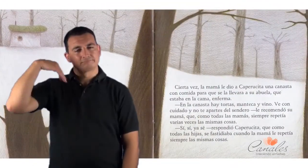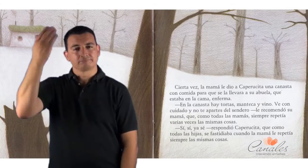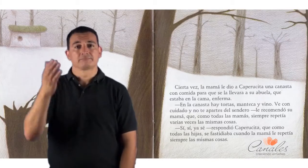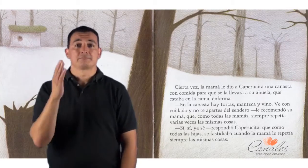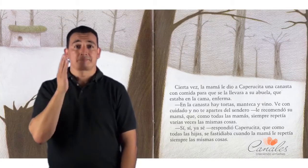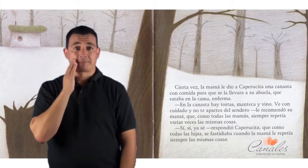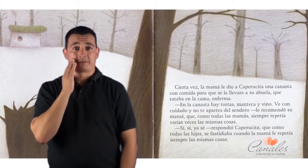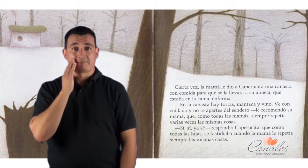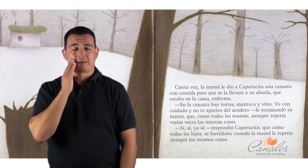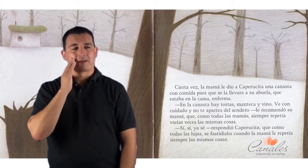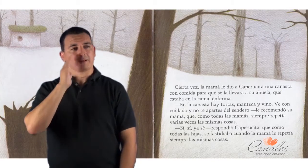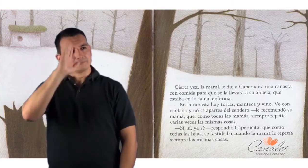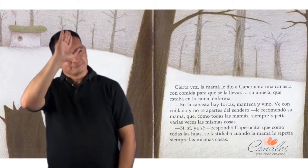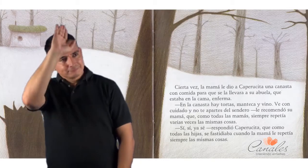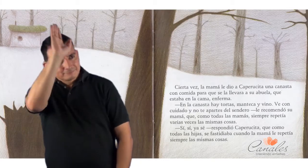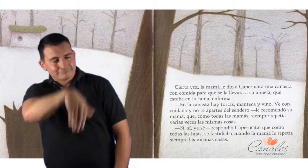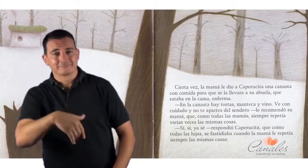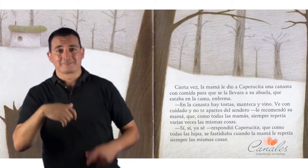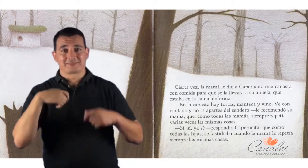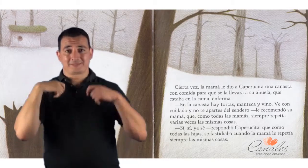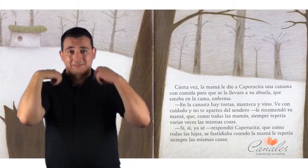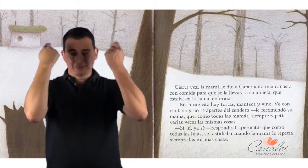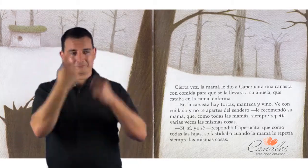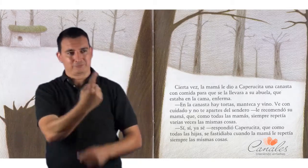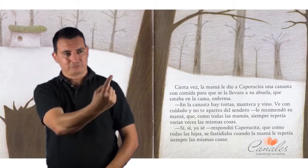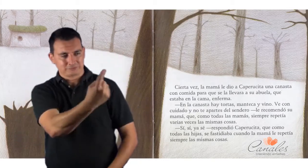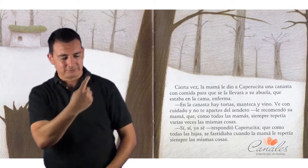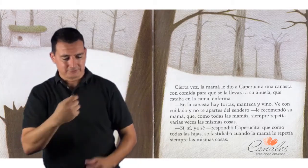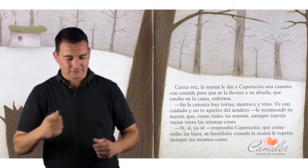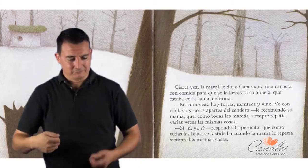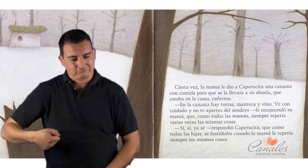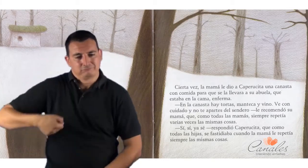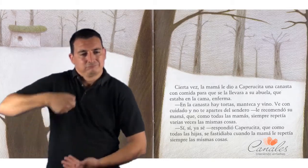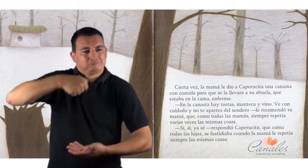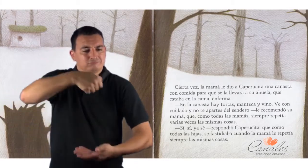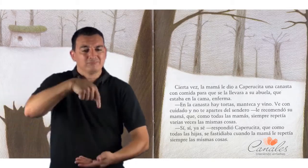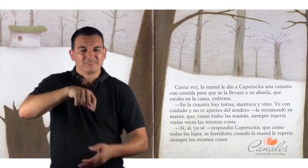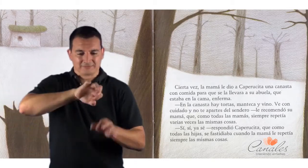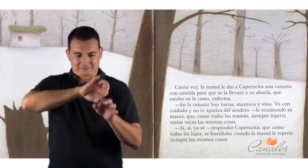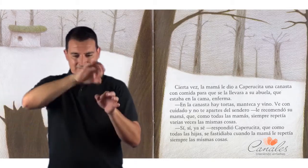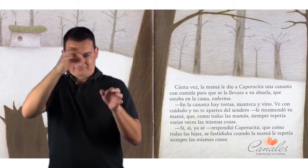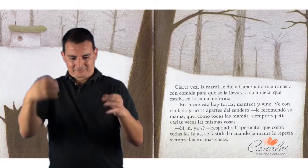Cierta vez, la mamá le dio a Caperucita una canasta con comida para que se la llevara a su abuela,